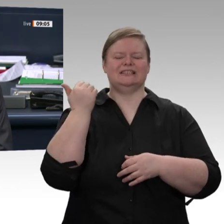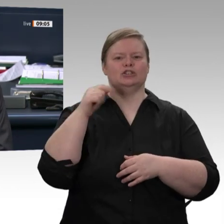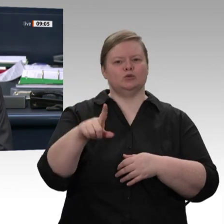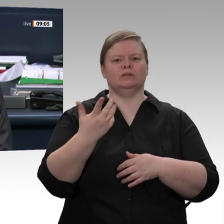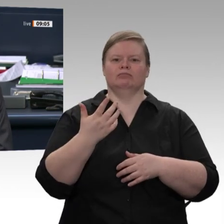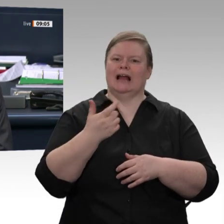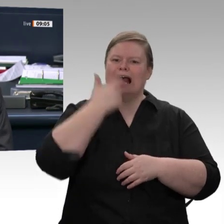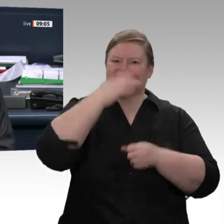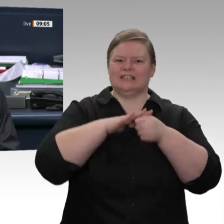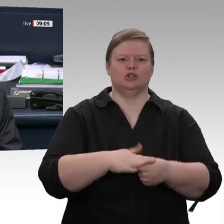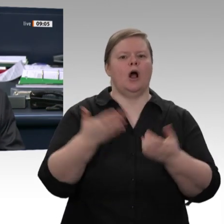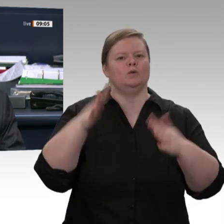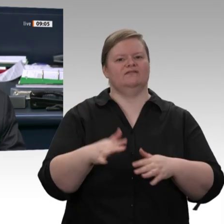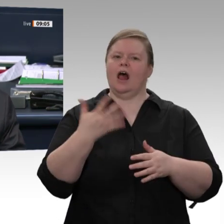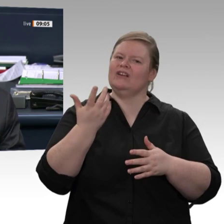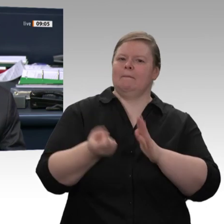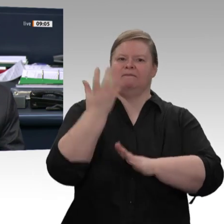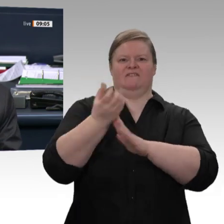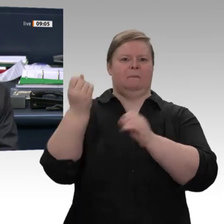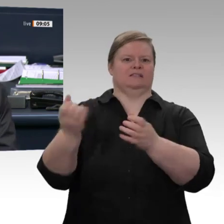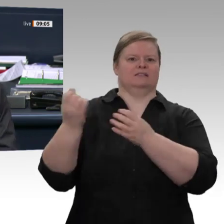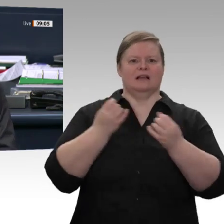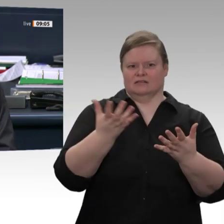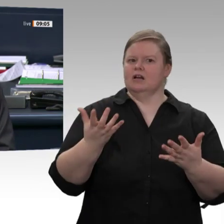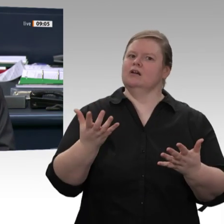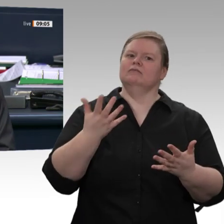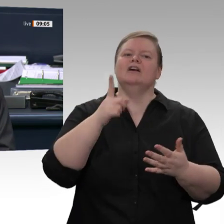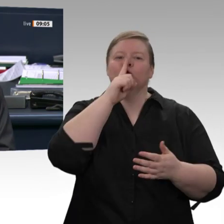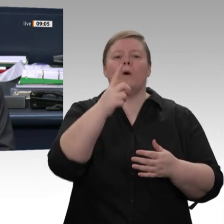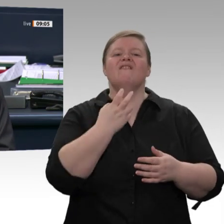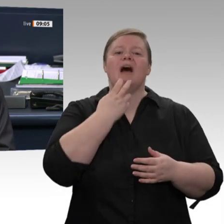wenn wir denen danken, die in den vergangenen 2 Wochen zu Tausenden